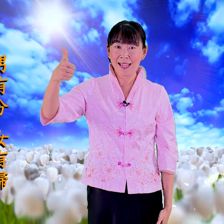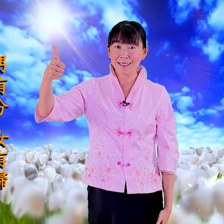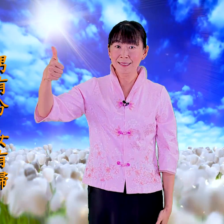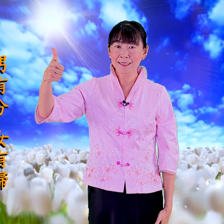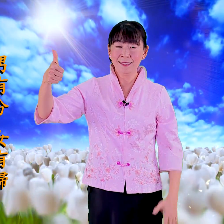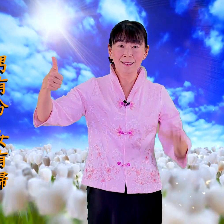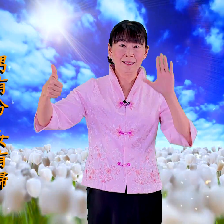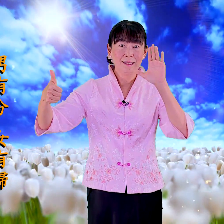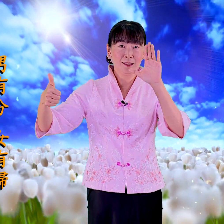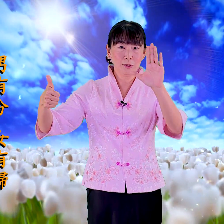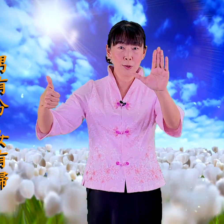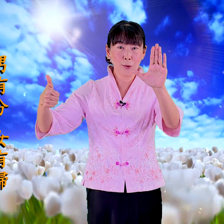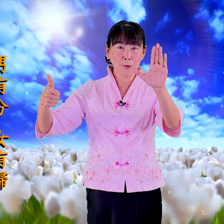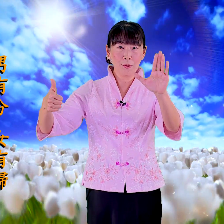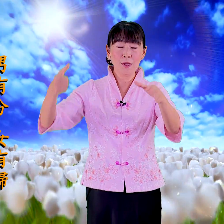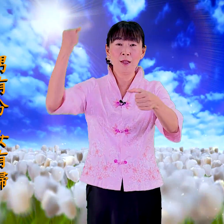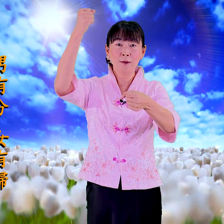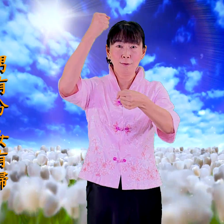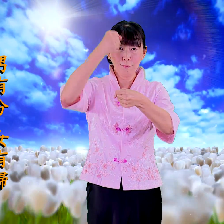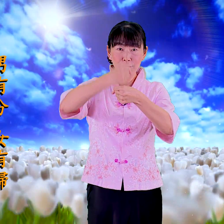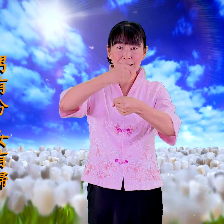有份